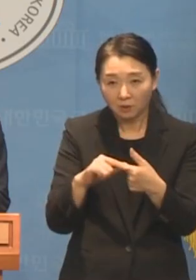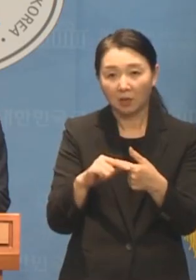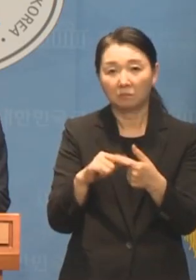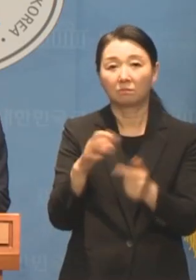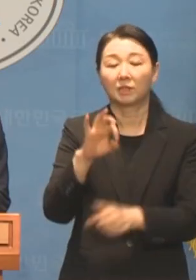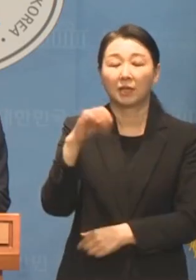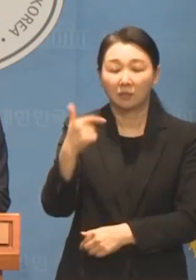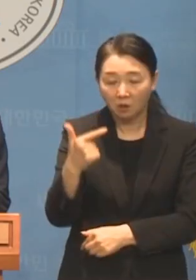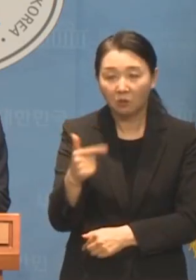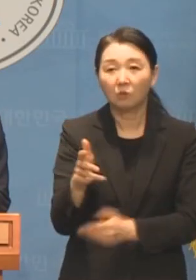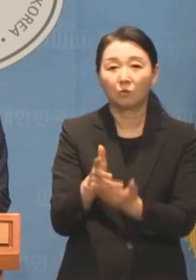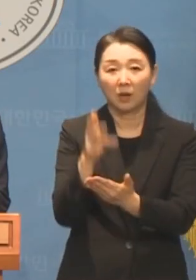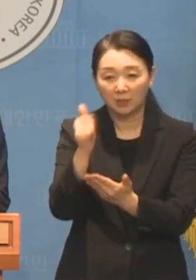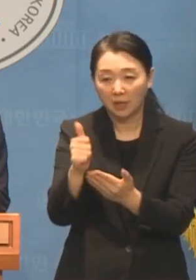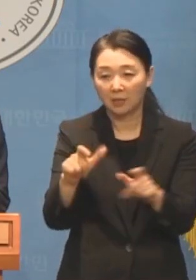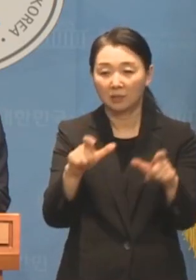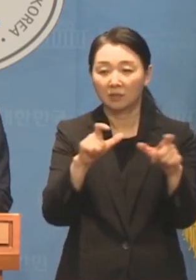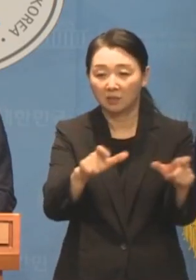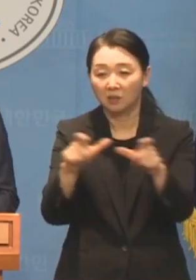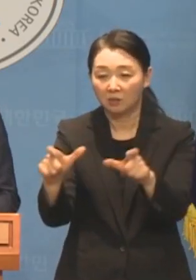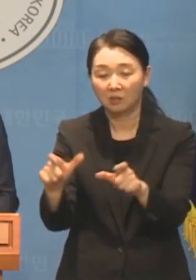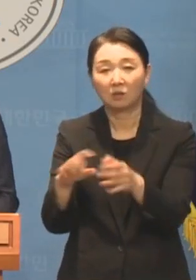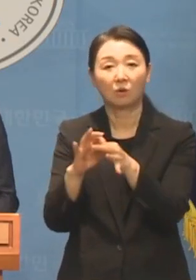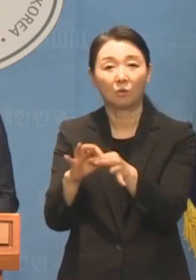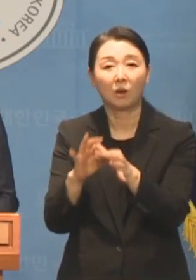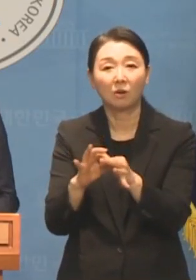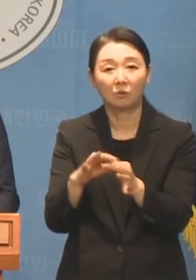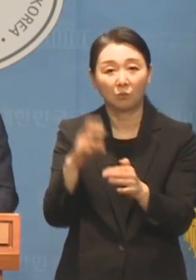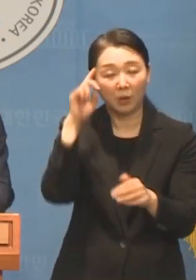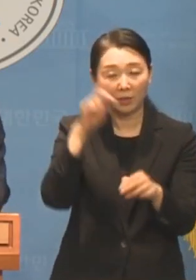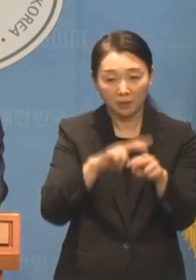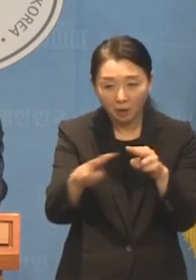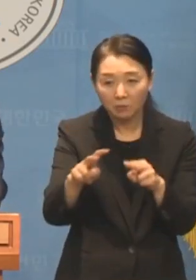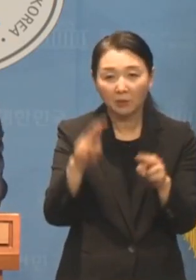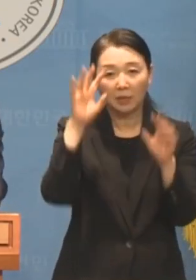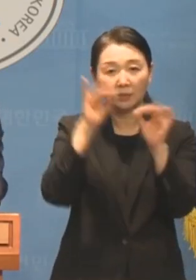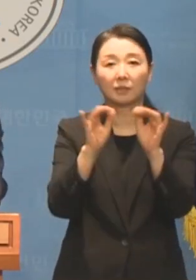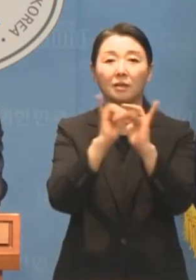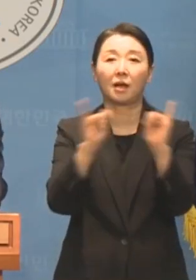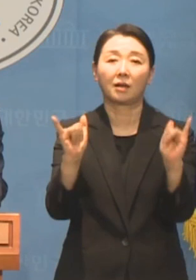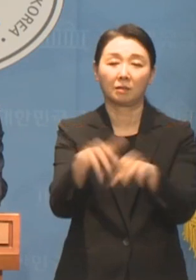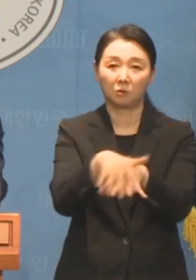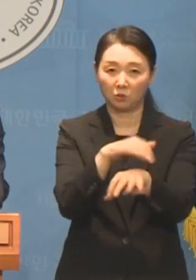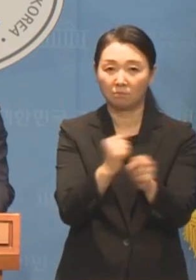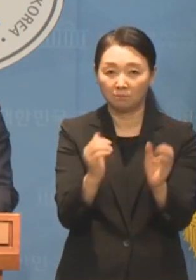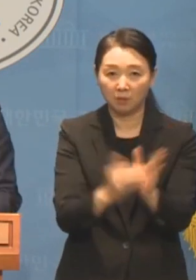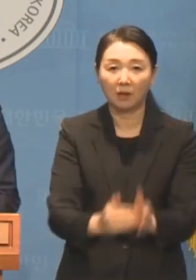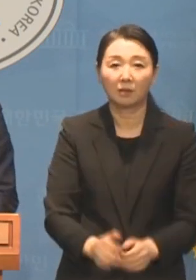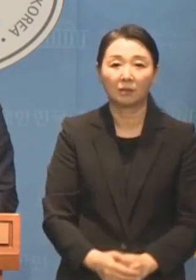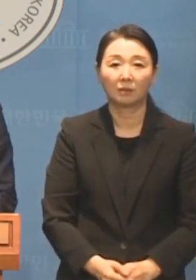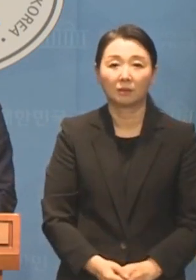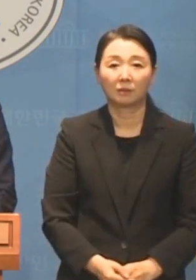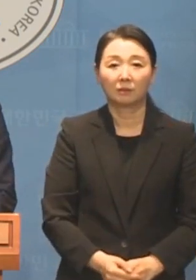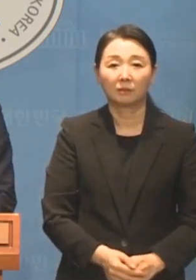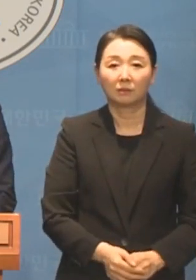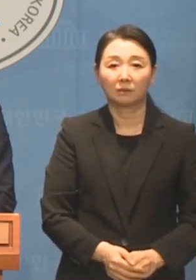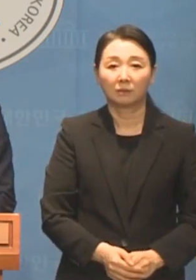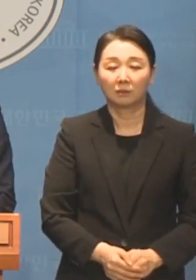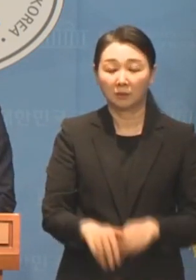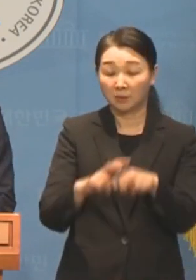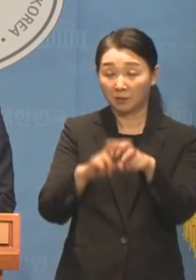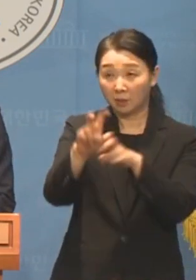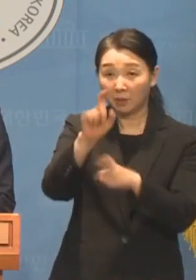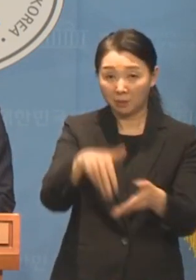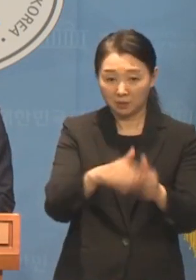지역상가 번영회 등 전부 케이블카 설치 찬성론자로만 채워져 있습니다. 케이블카는